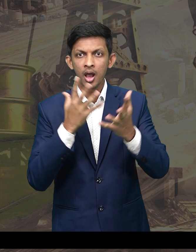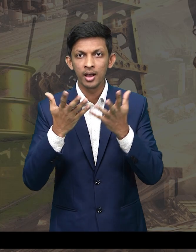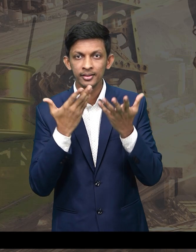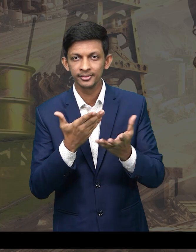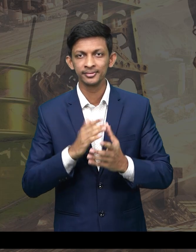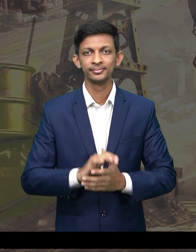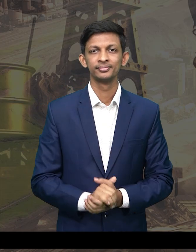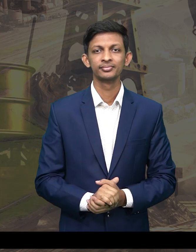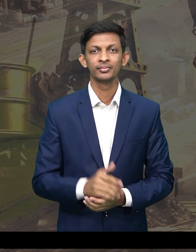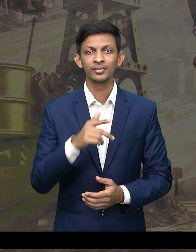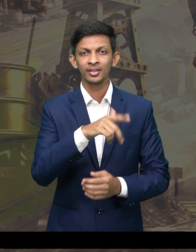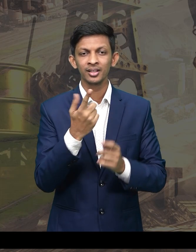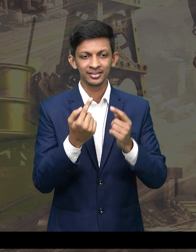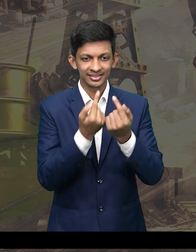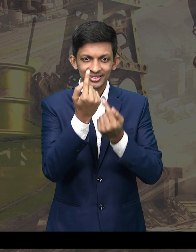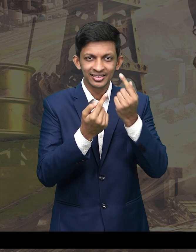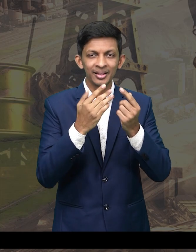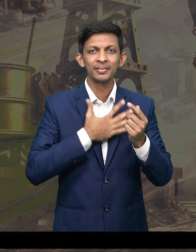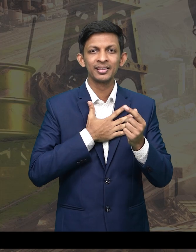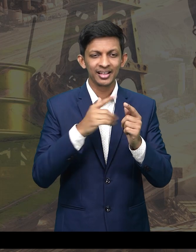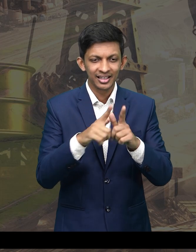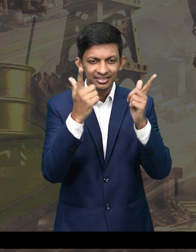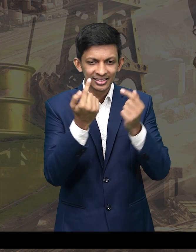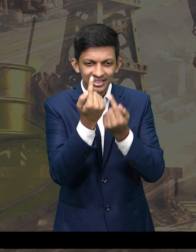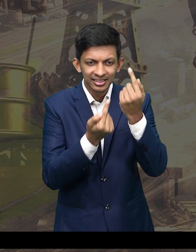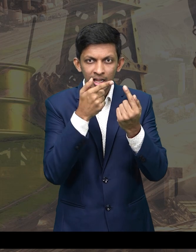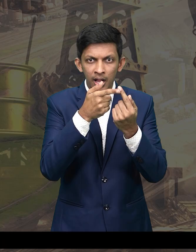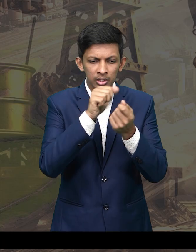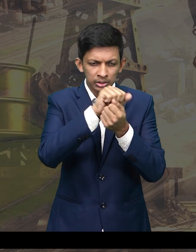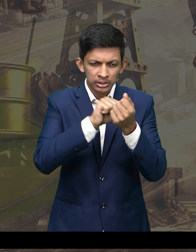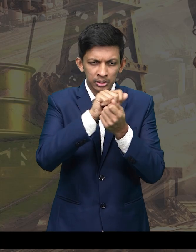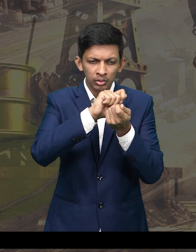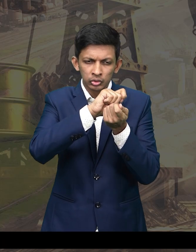दहन प्रक्रिया, जैव ईंधन,